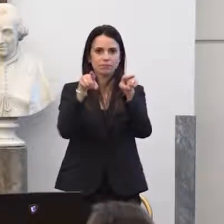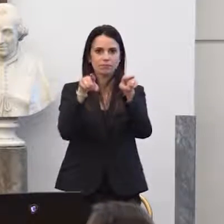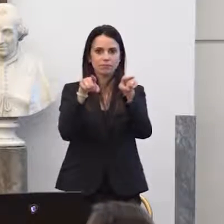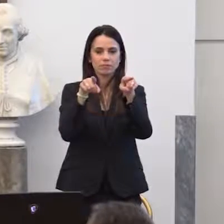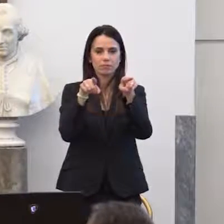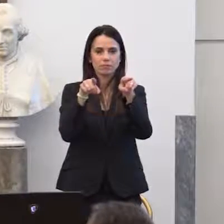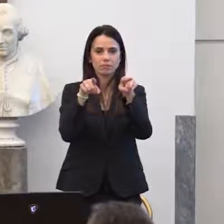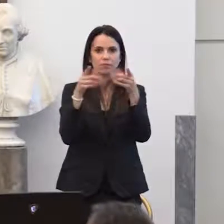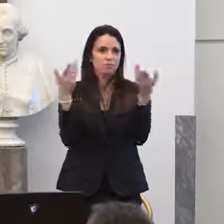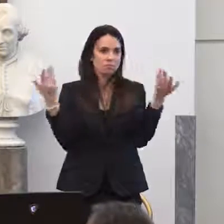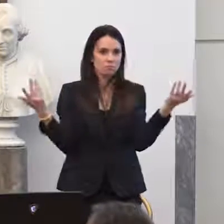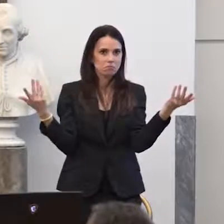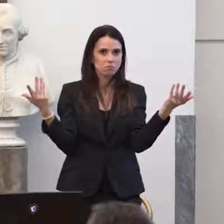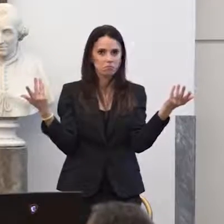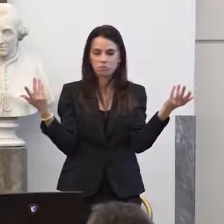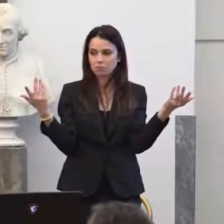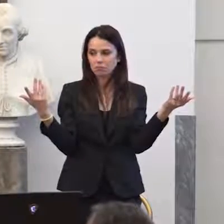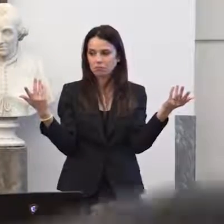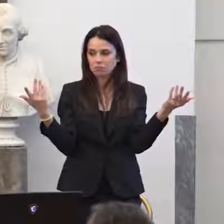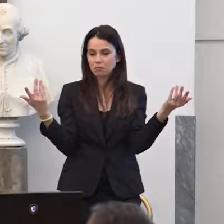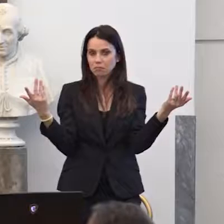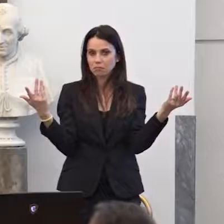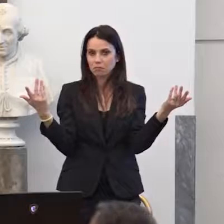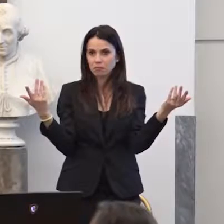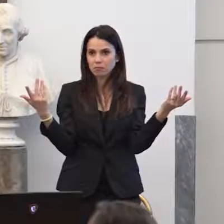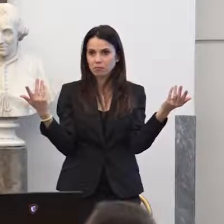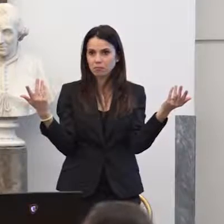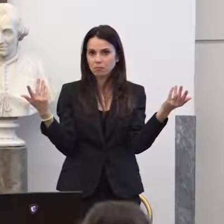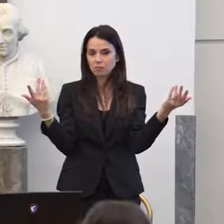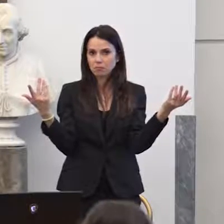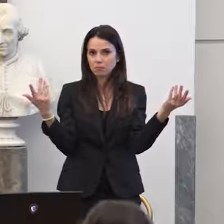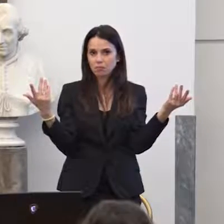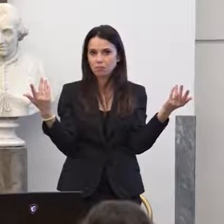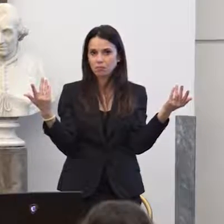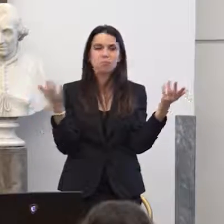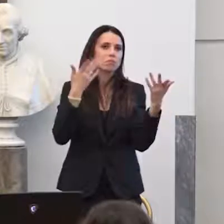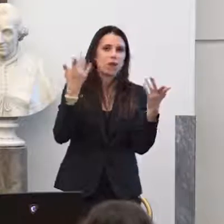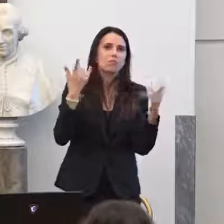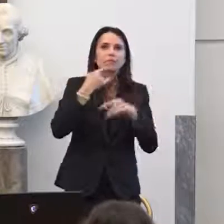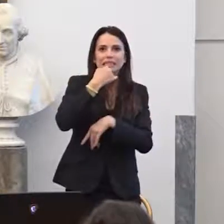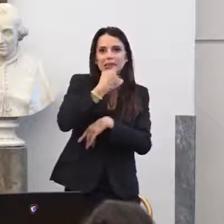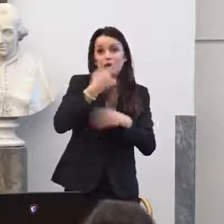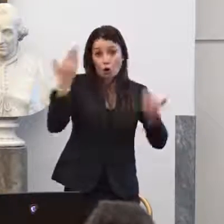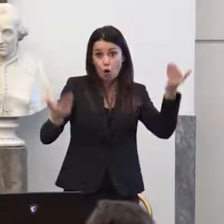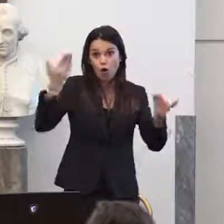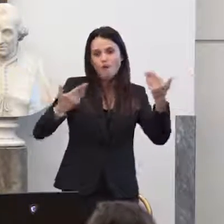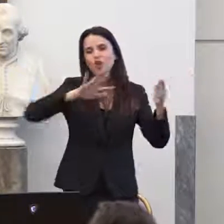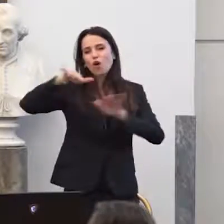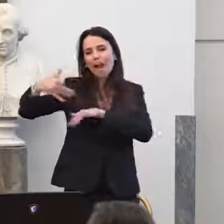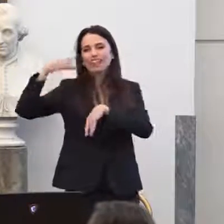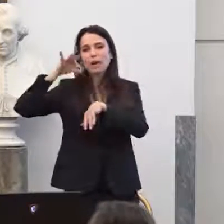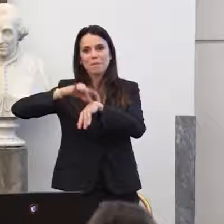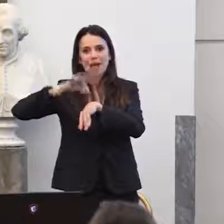attività delinquenziale come quello del caso di Manuel, piuttosto che le malattie degenerative, ho detto prima, Parkinson, esclerosi multipla. Quindi il numero